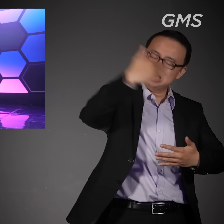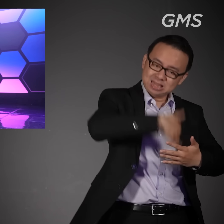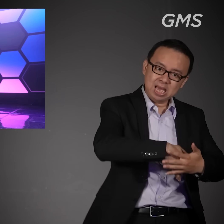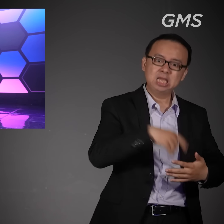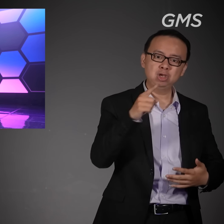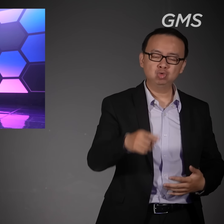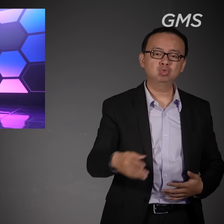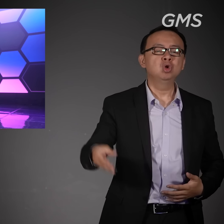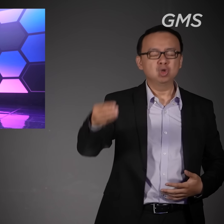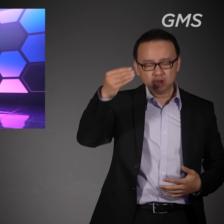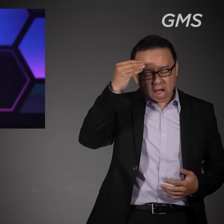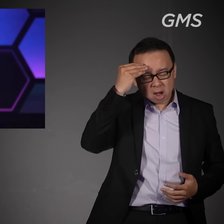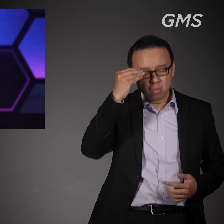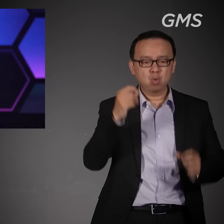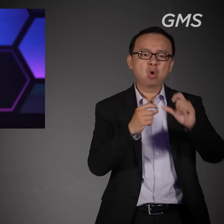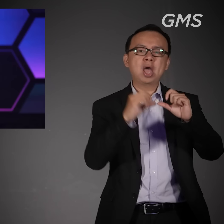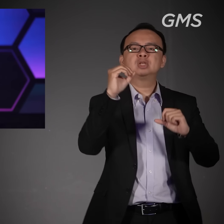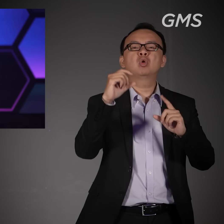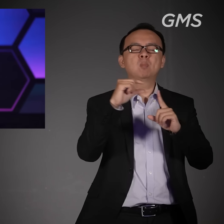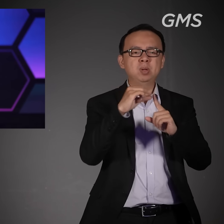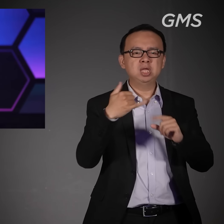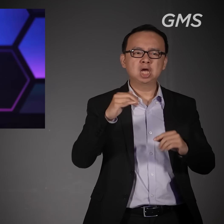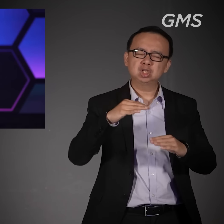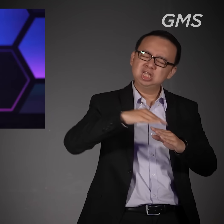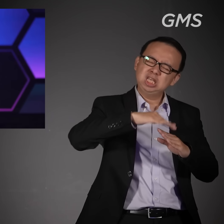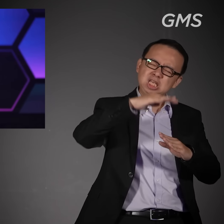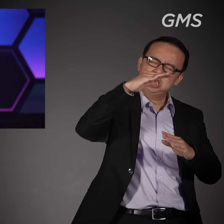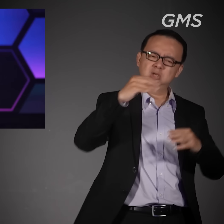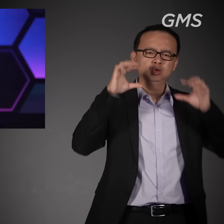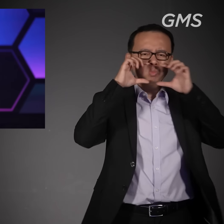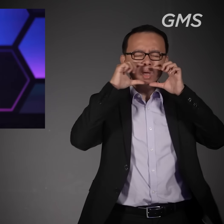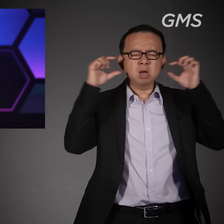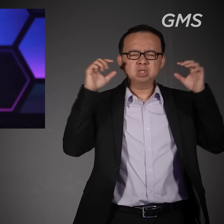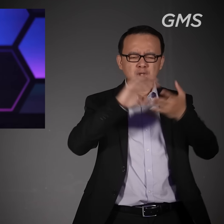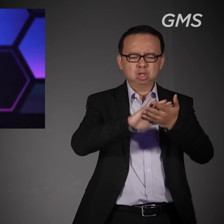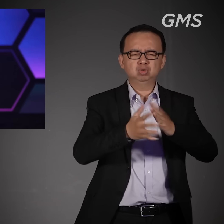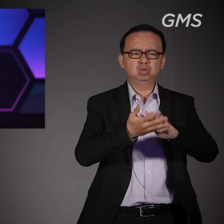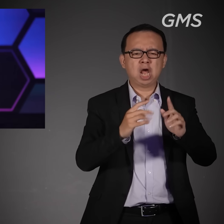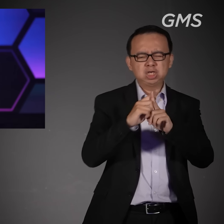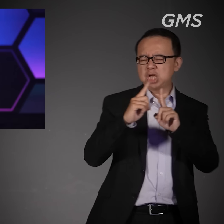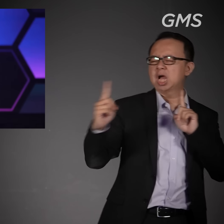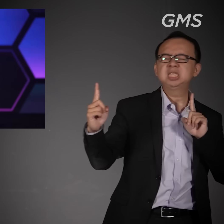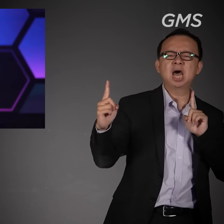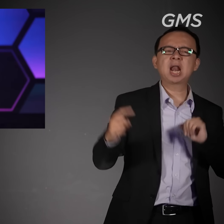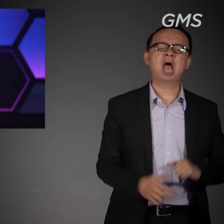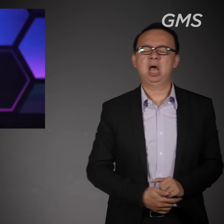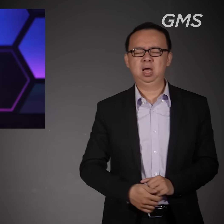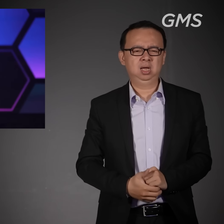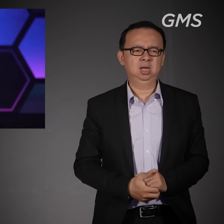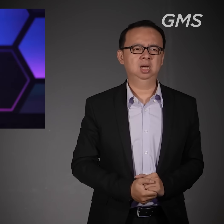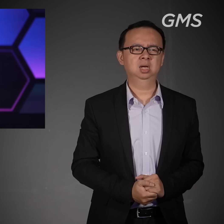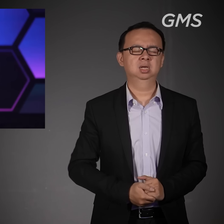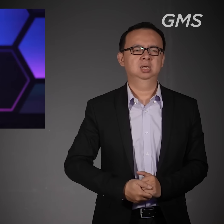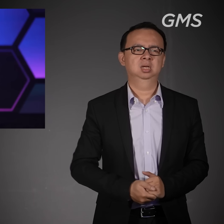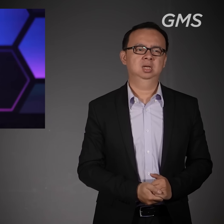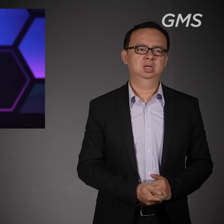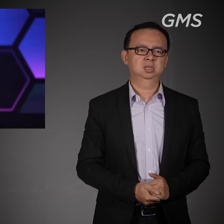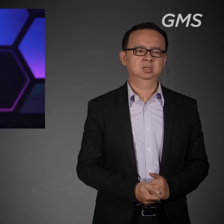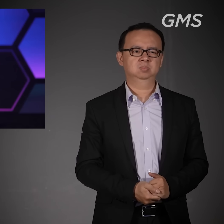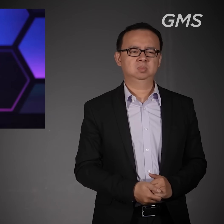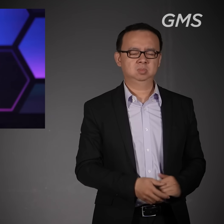untuk kesehatan mereka. Selain itu, perempuan yang diajak Yesus bercakap-cakap, wanita Samaria ini juga